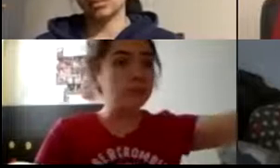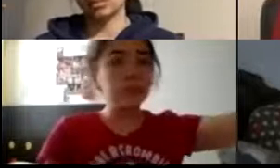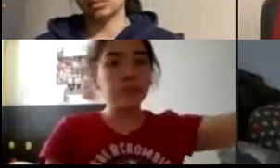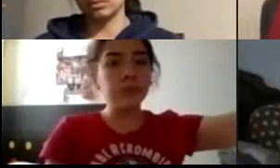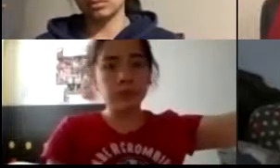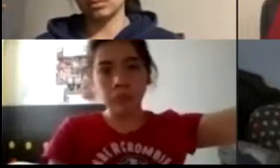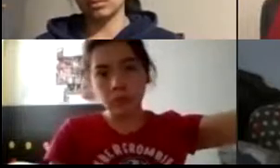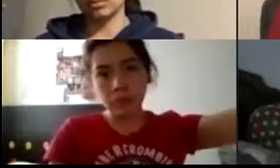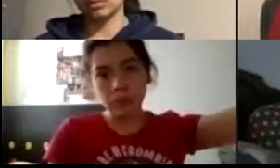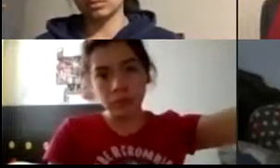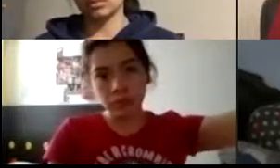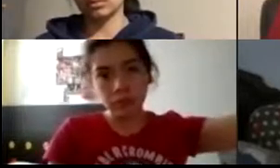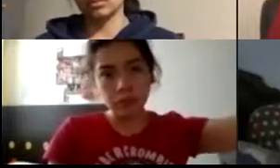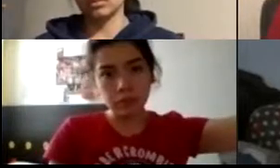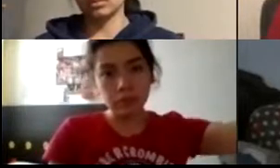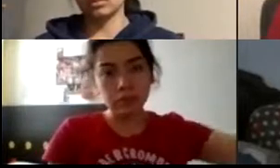Otra cosa.